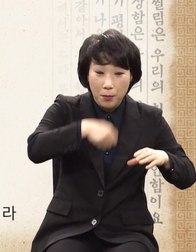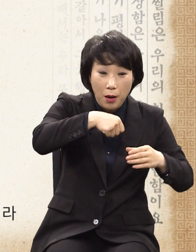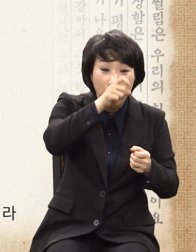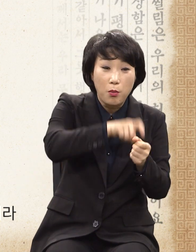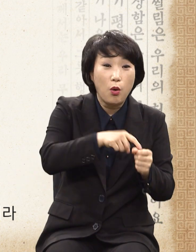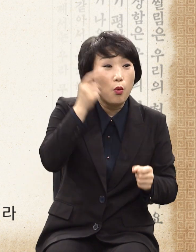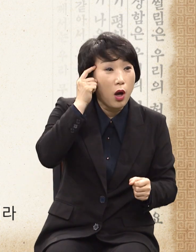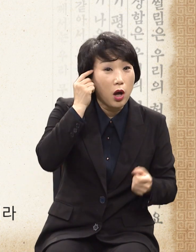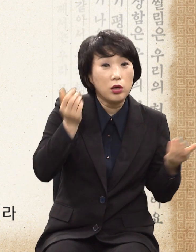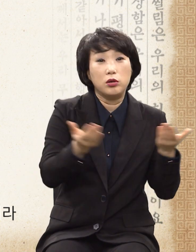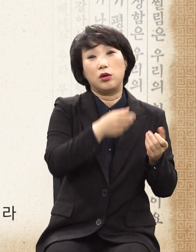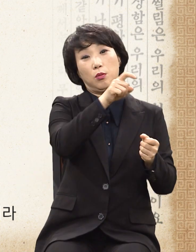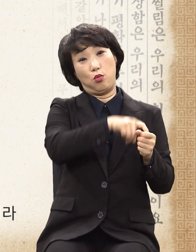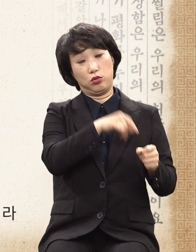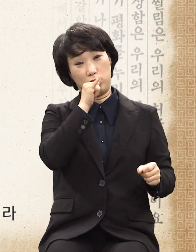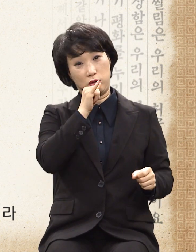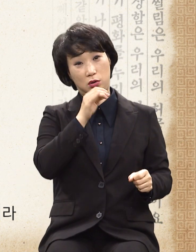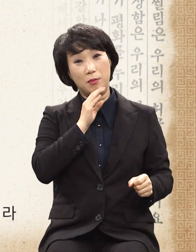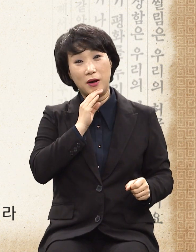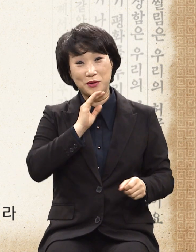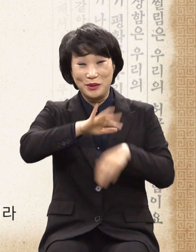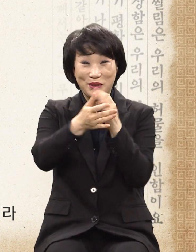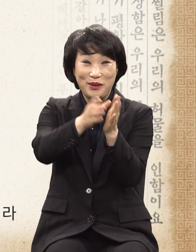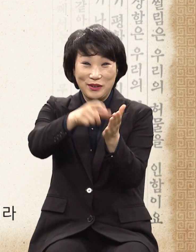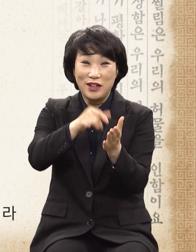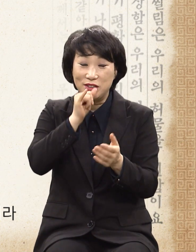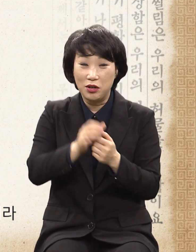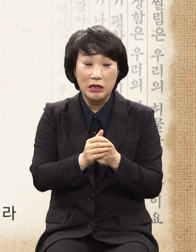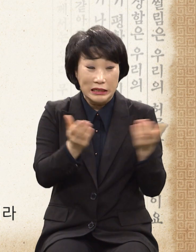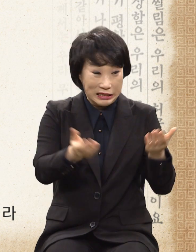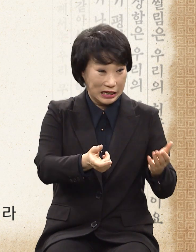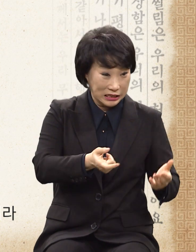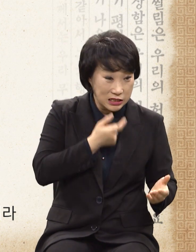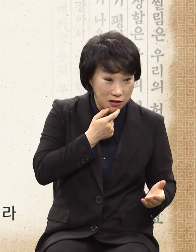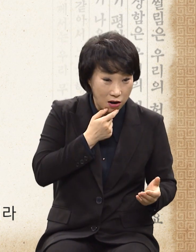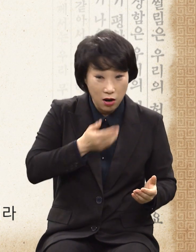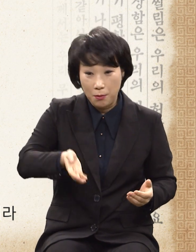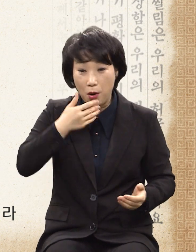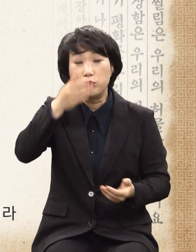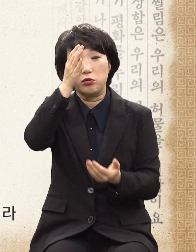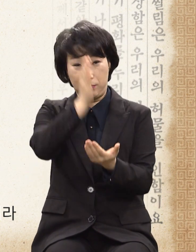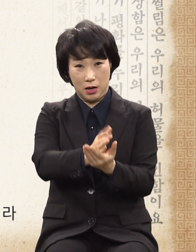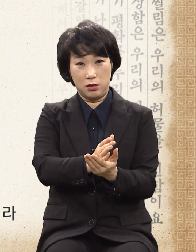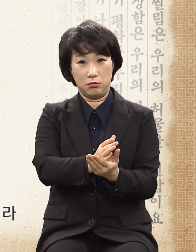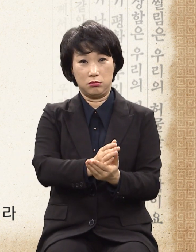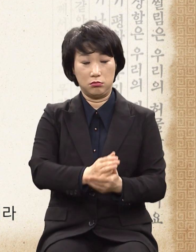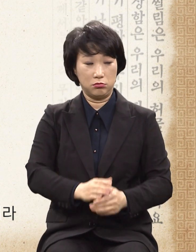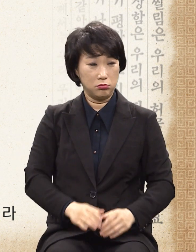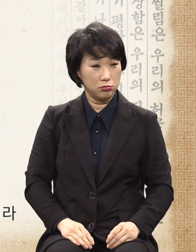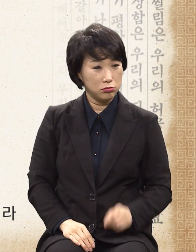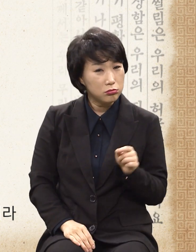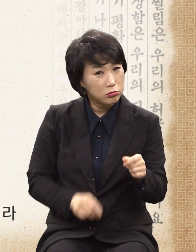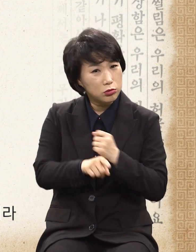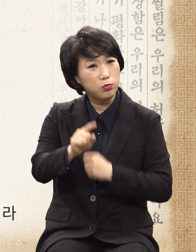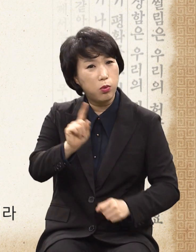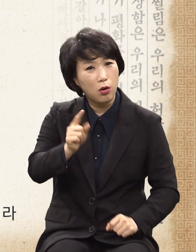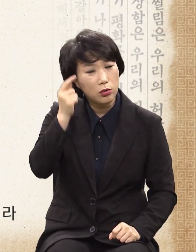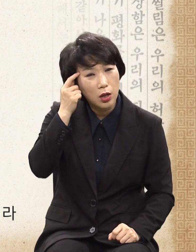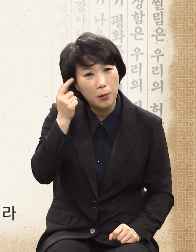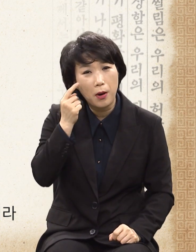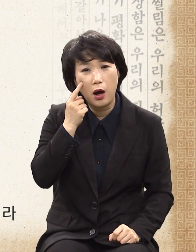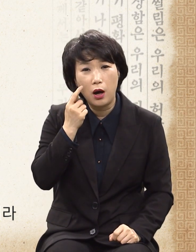이유가 뭐요? 일하라는 거요. 그래서 성경 속에 일하신 자는 먹지도 말라고 했잖아요. 이게 무슨 말이냐 그